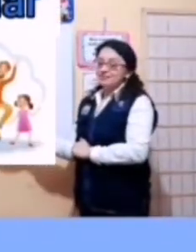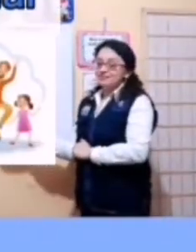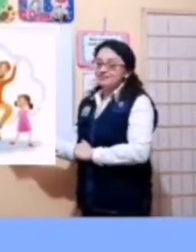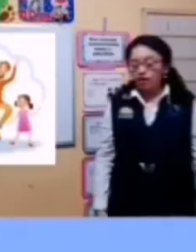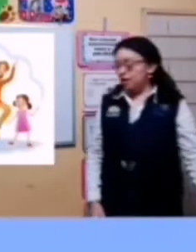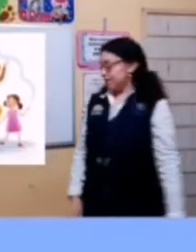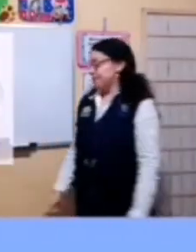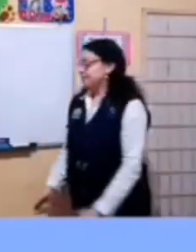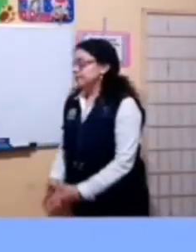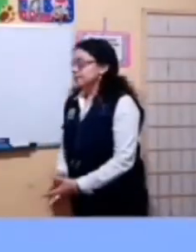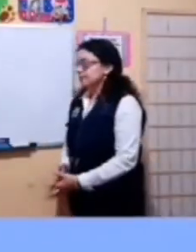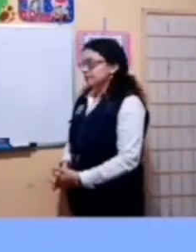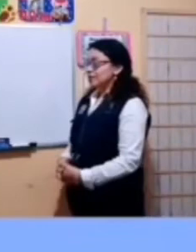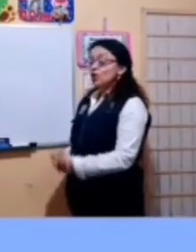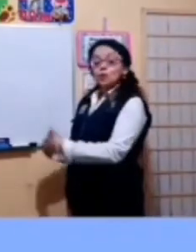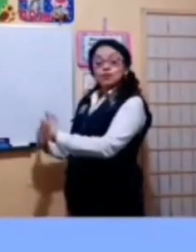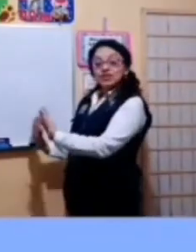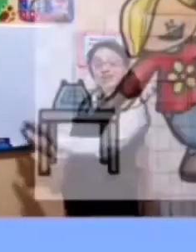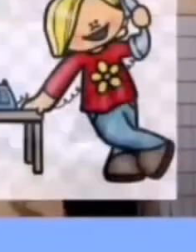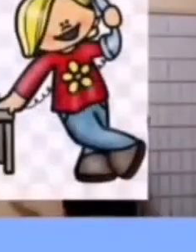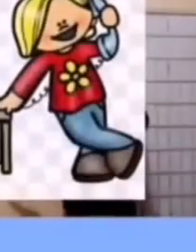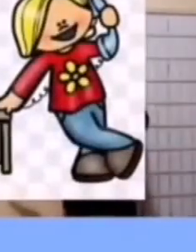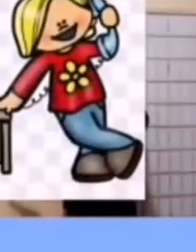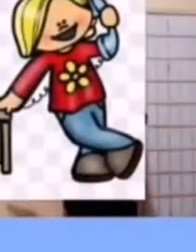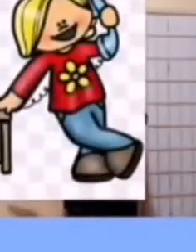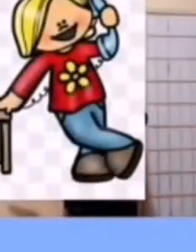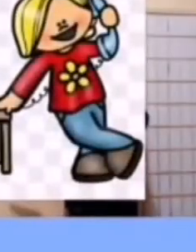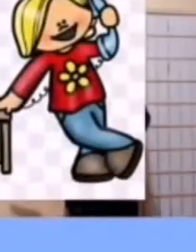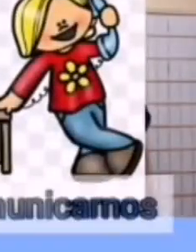Comunicarnos Con las amistades